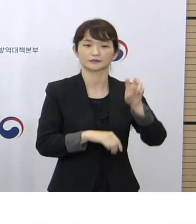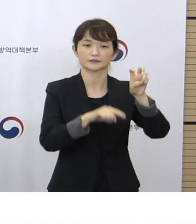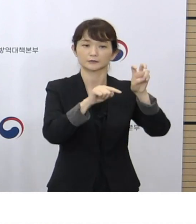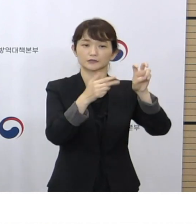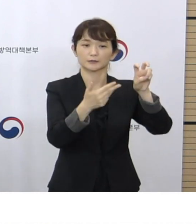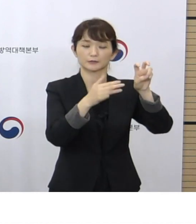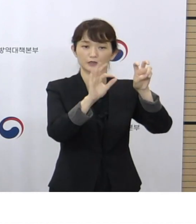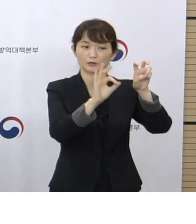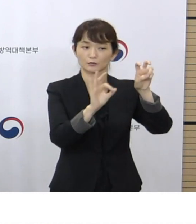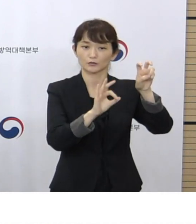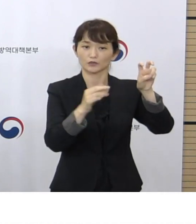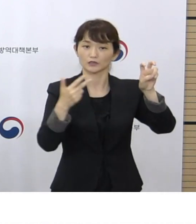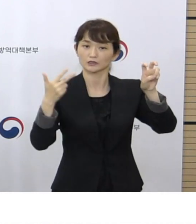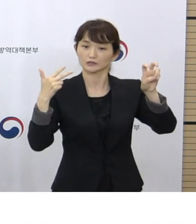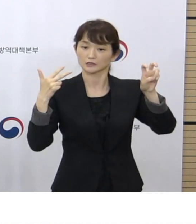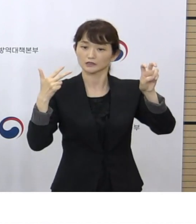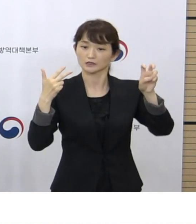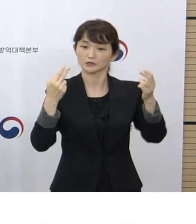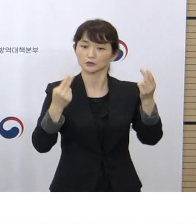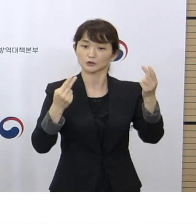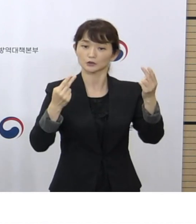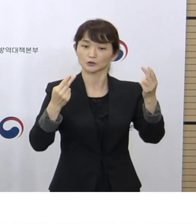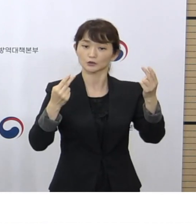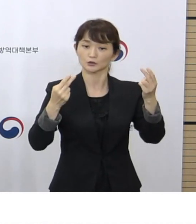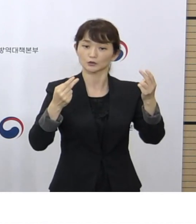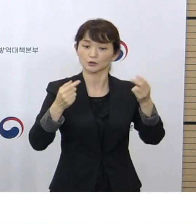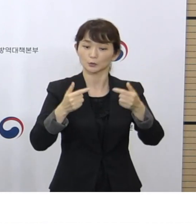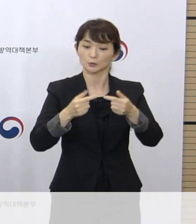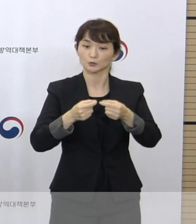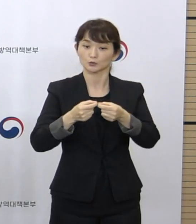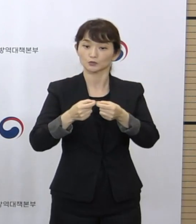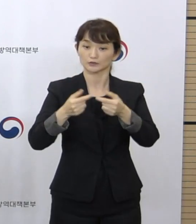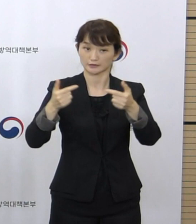20.8%로 지난주 대비 소폭 증가하였습니다.